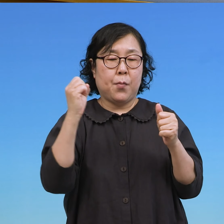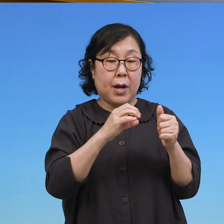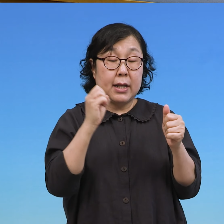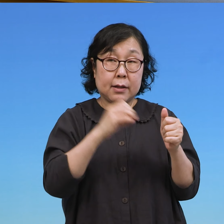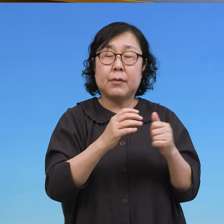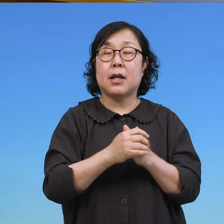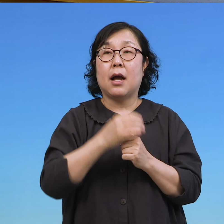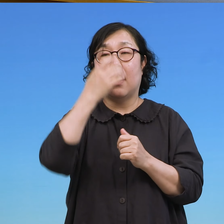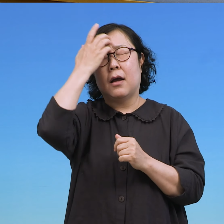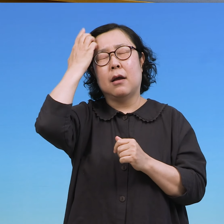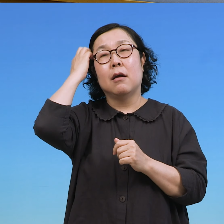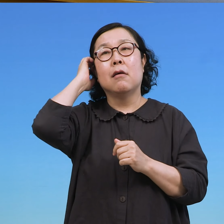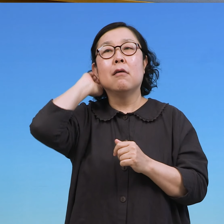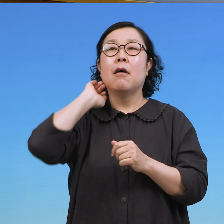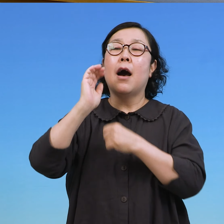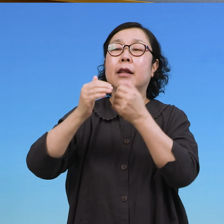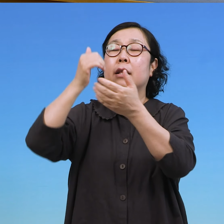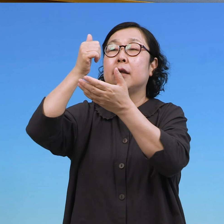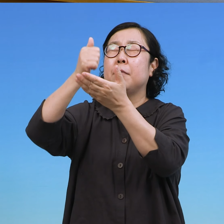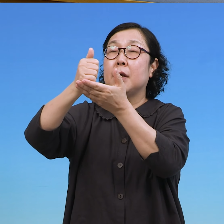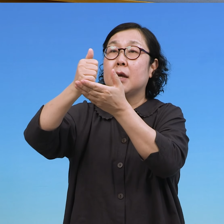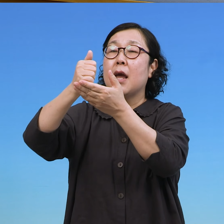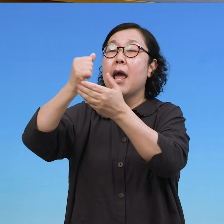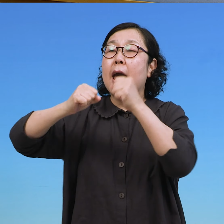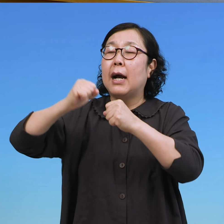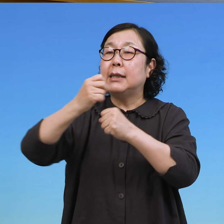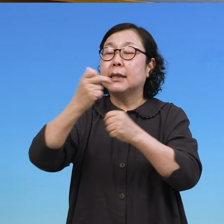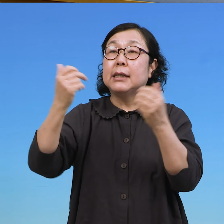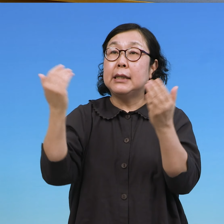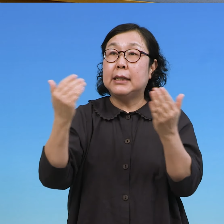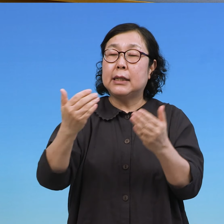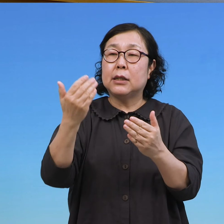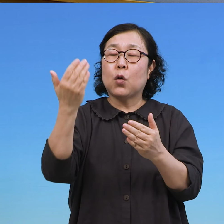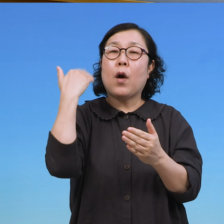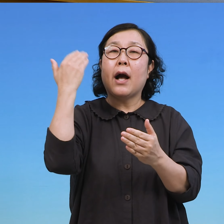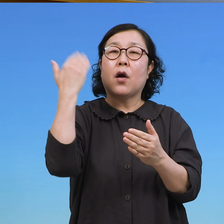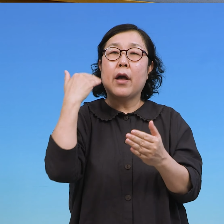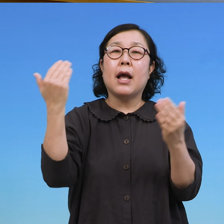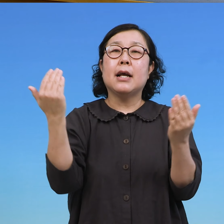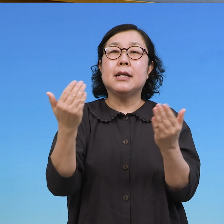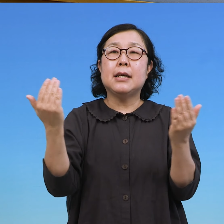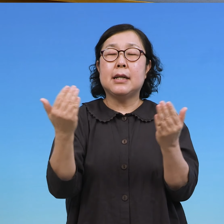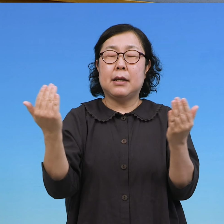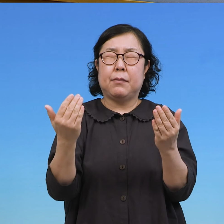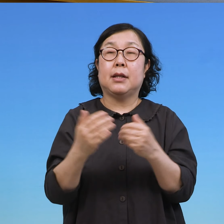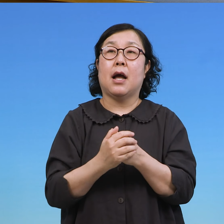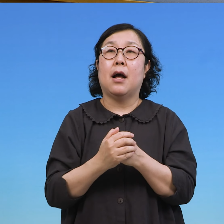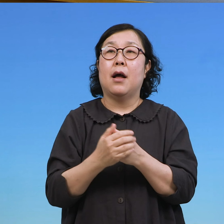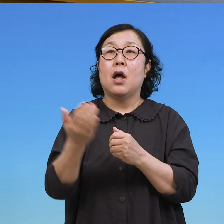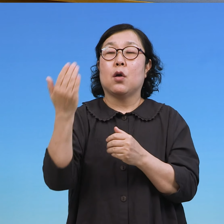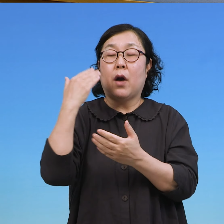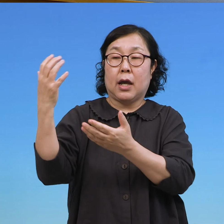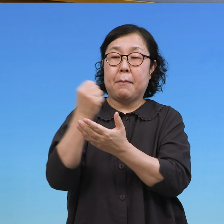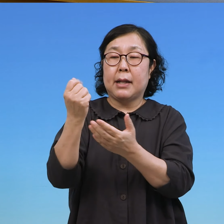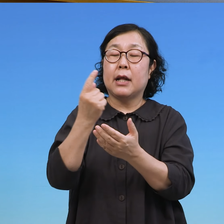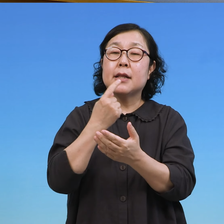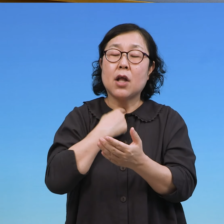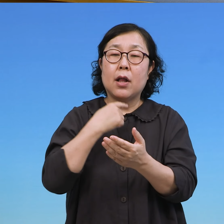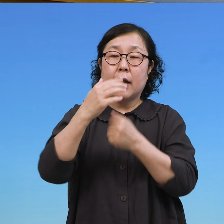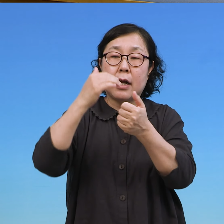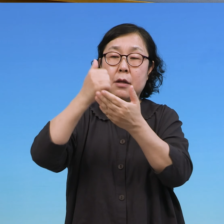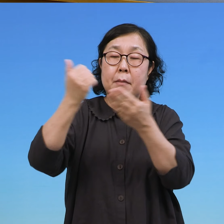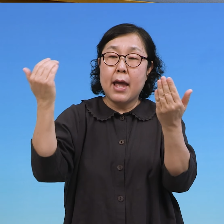여호와께서 행하신 큰 일은 그건 현재 일어난 게 아니라 과거에 있었던 일이에요. 그런데 그 과거에 받았던